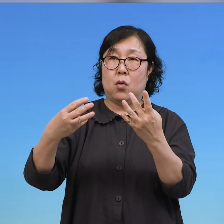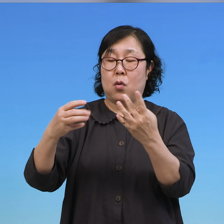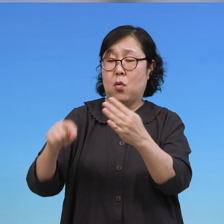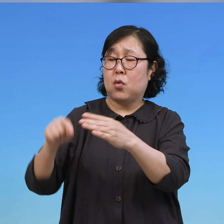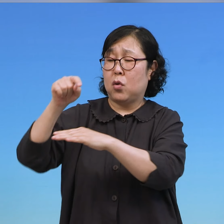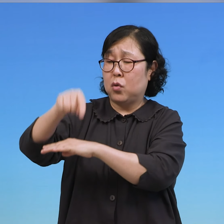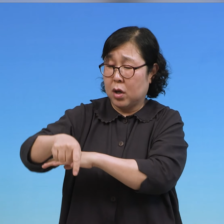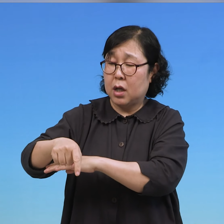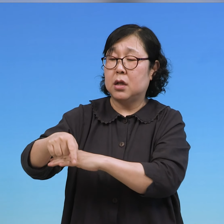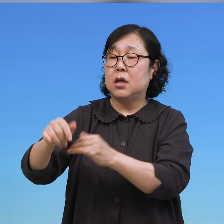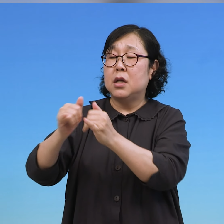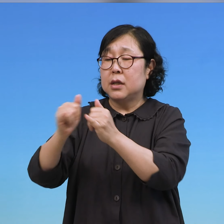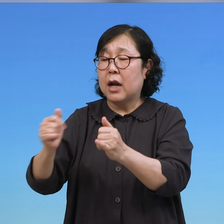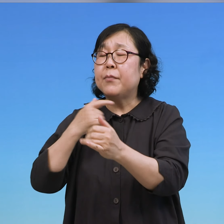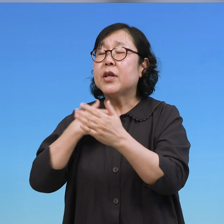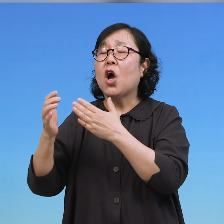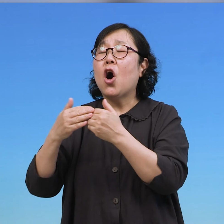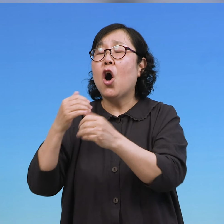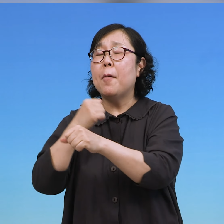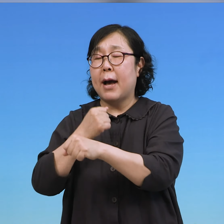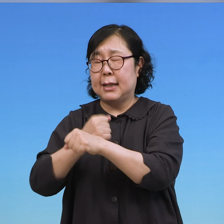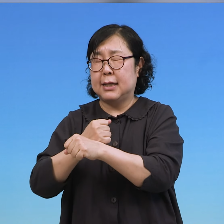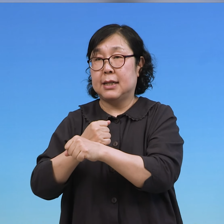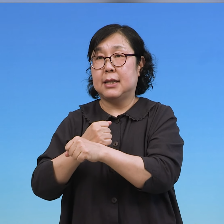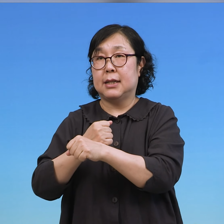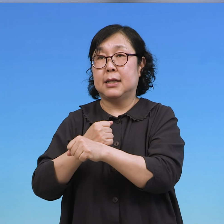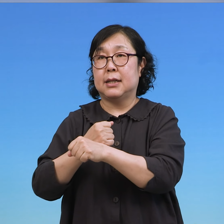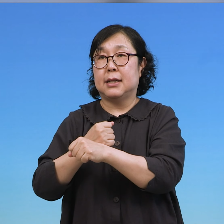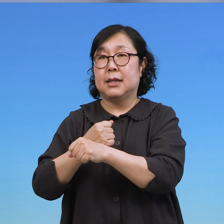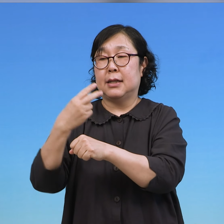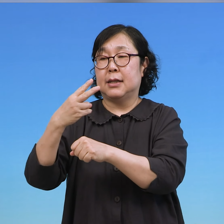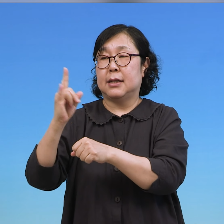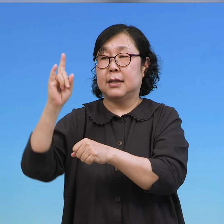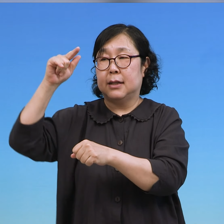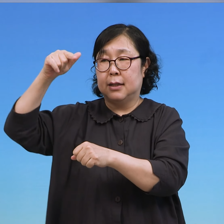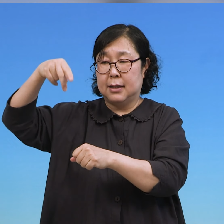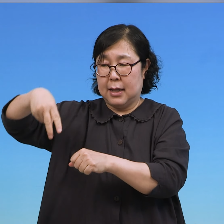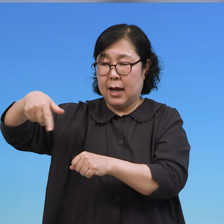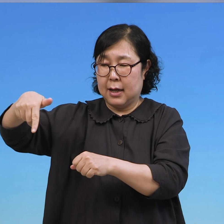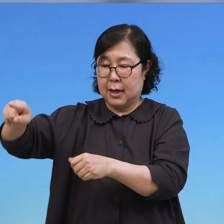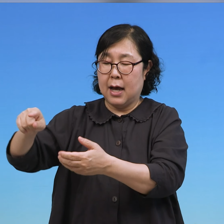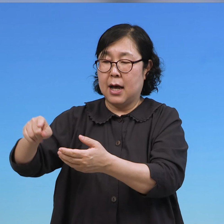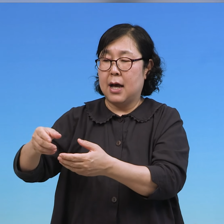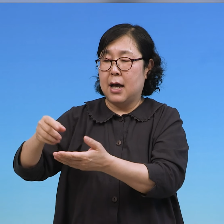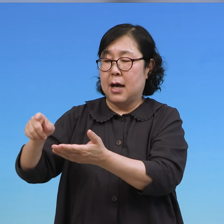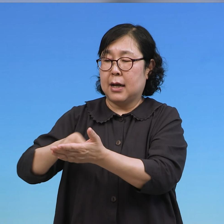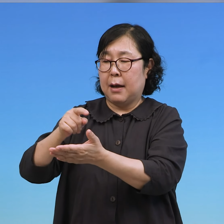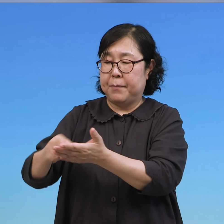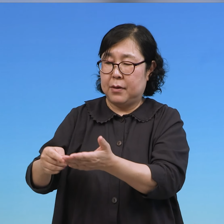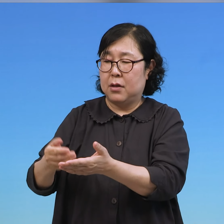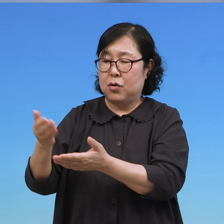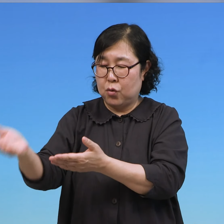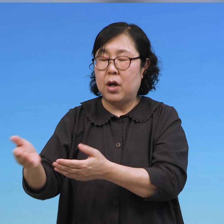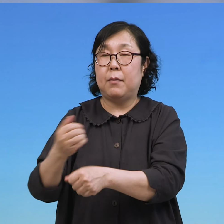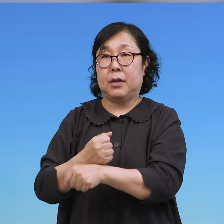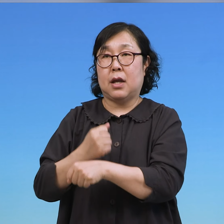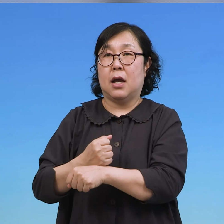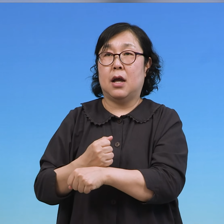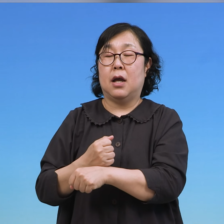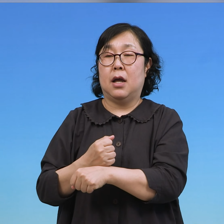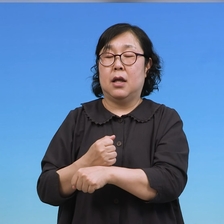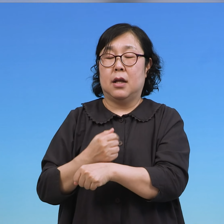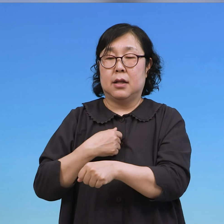겪어야 되는 대가 지불이 있거든요. 그래서 이제 이런 말씀들을 요새 계속 듣다가 보니까 저의 기도는 한 가지예요.